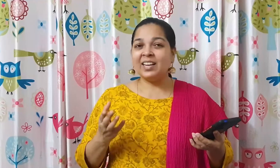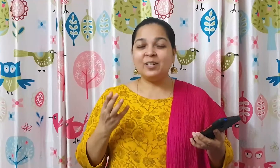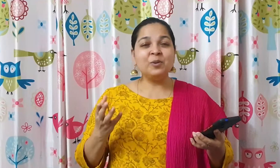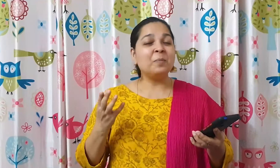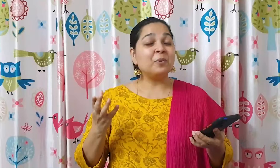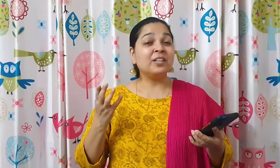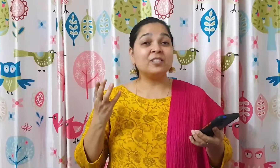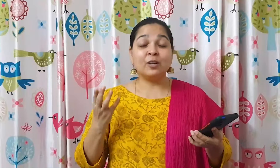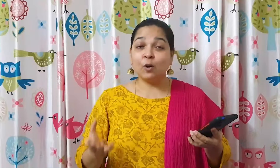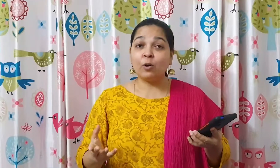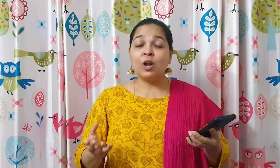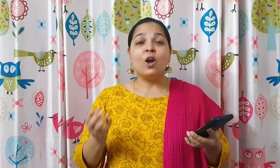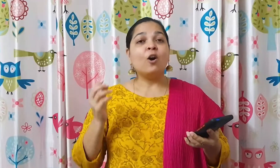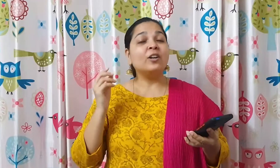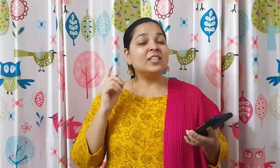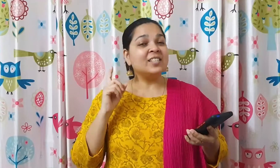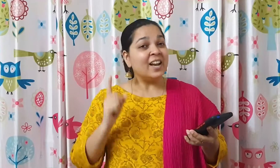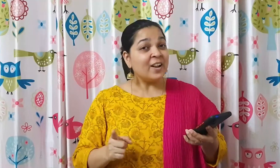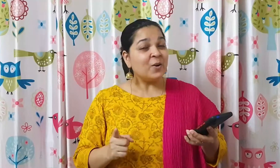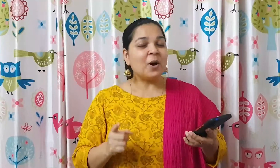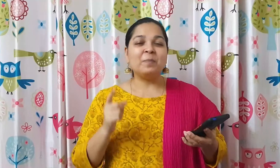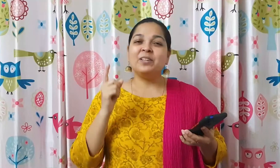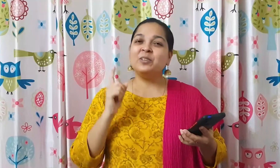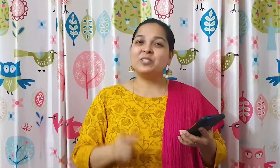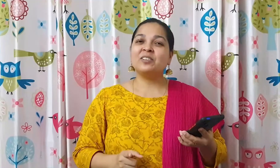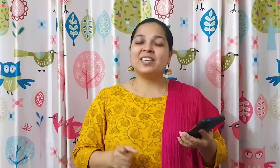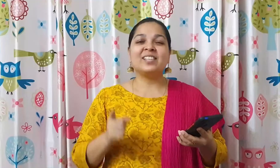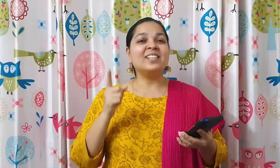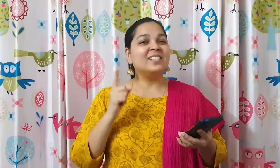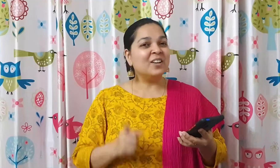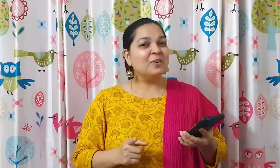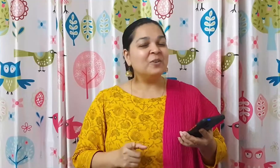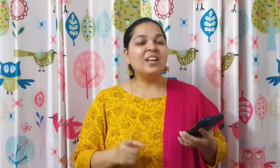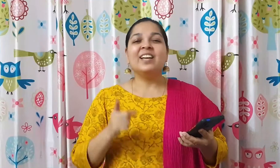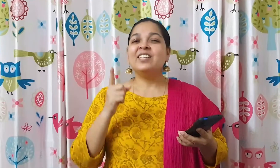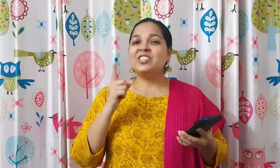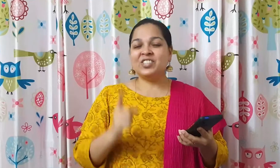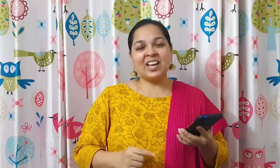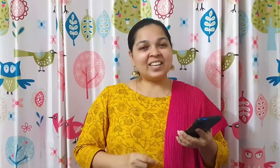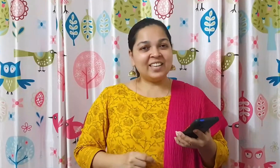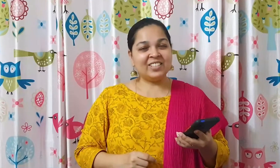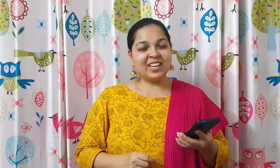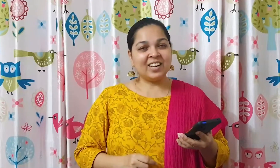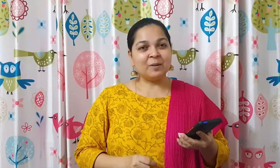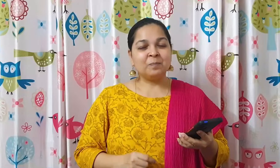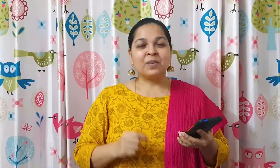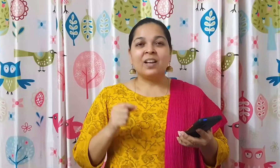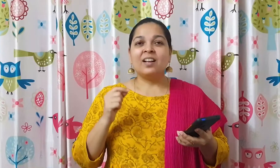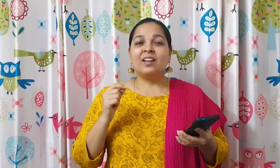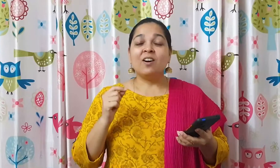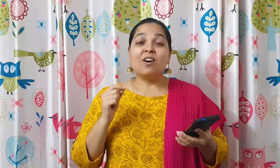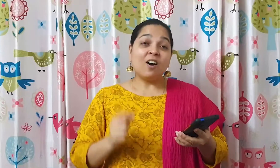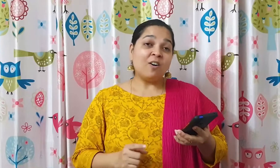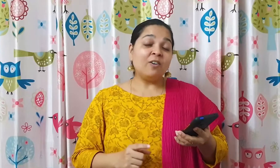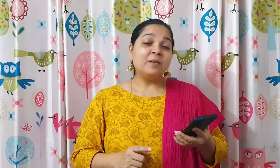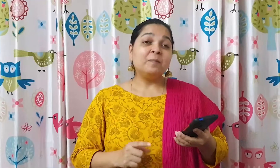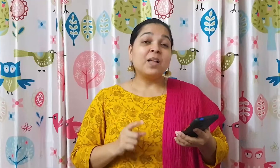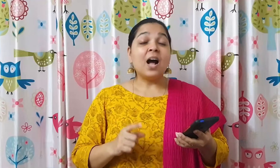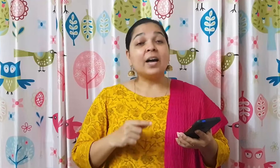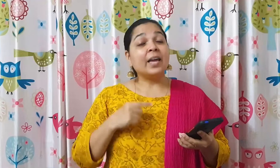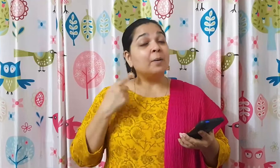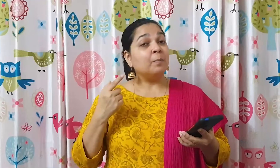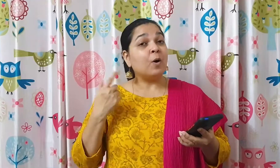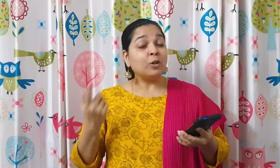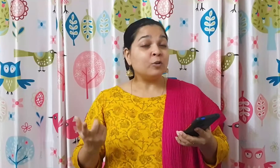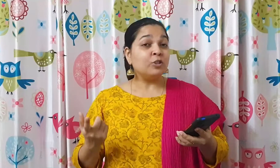কেনেদৰে আমাৰ পৰিস্থিতিক সলনি কৰিব পাৰোঁ। হালেলুয়া প্ৰেইজ দ্য লৰ্ড। আৰু এই লিংকটো আপুনি আপোনাৰ লগৰ সমনীয়াৰ সৈতে শ্বেয়াৰ